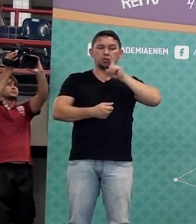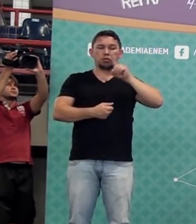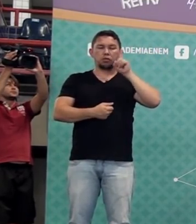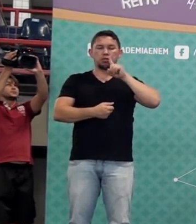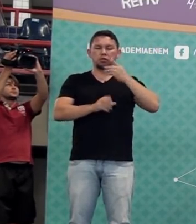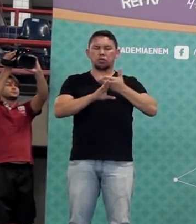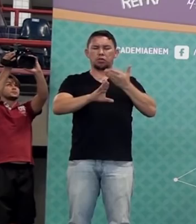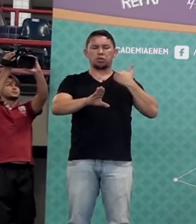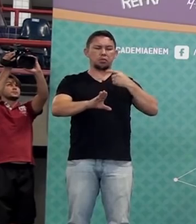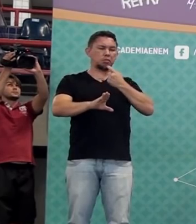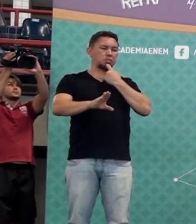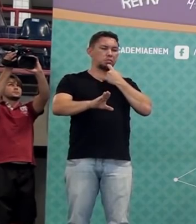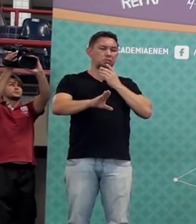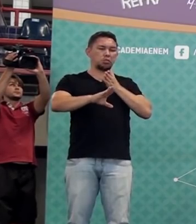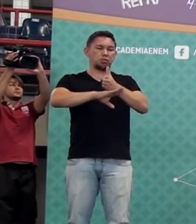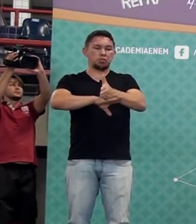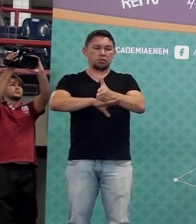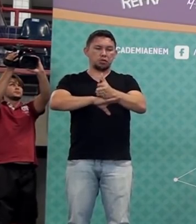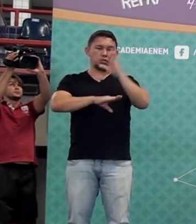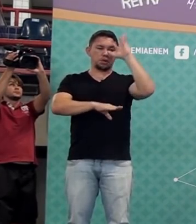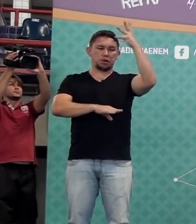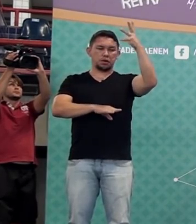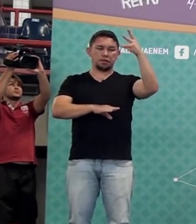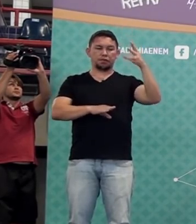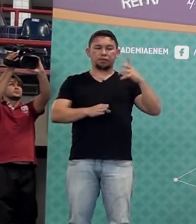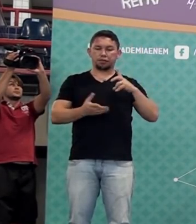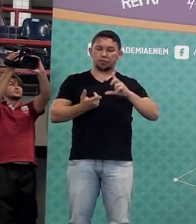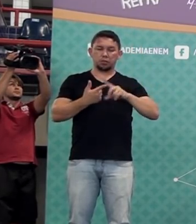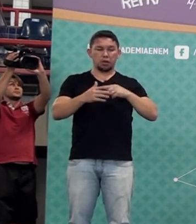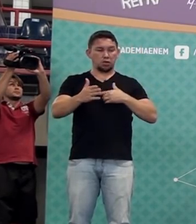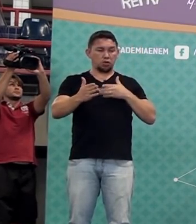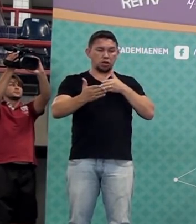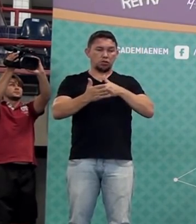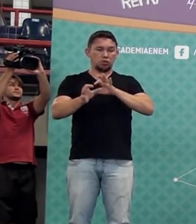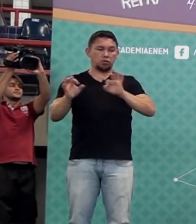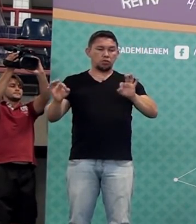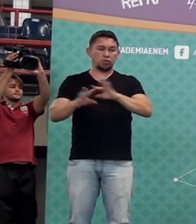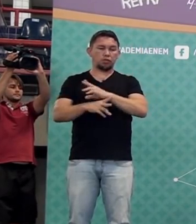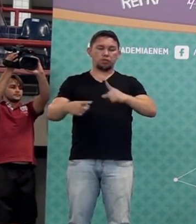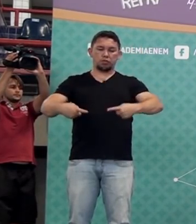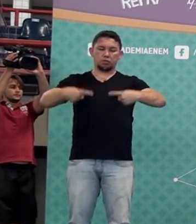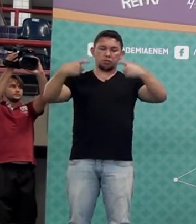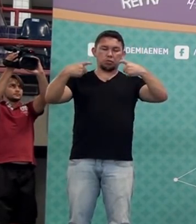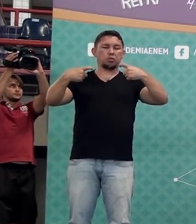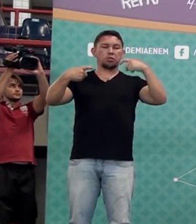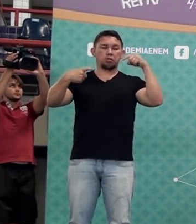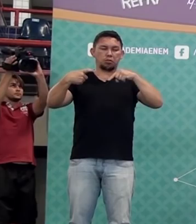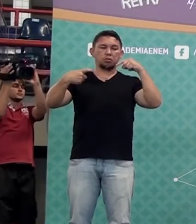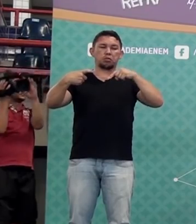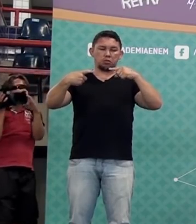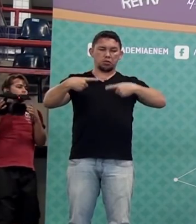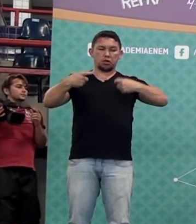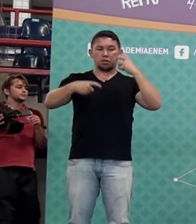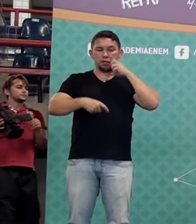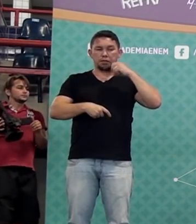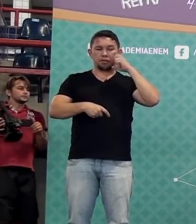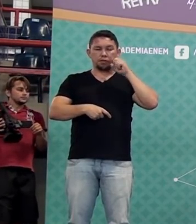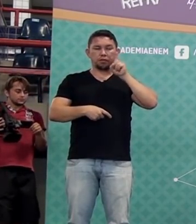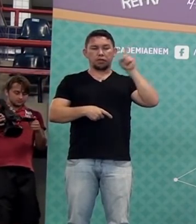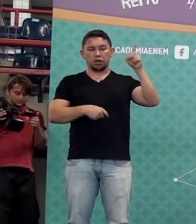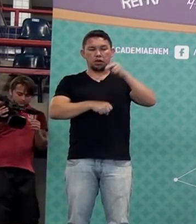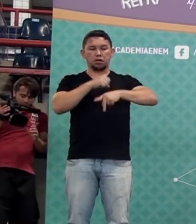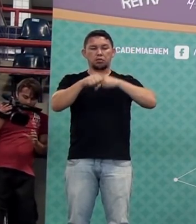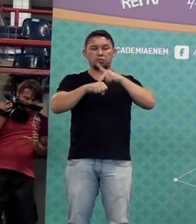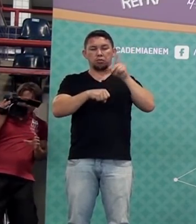guerra já quase no final da guerra, entraram para decidir, mas quase no final da guerra. E sabe como as guerras foram grandes negócios para os Estados